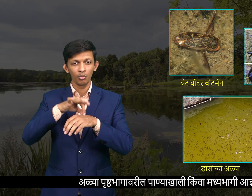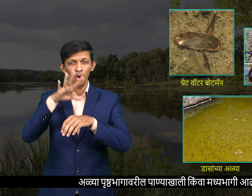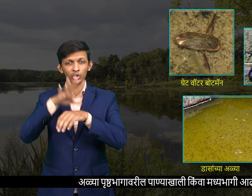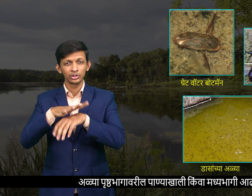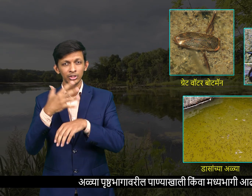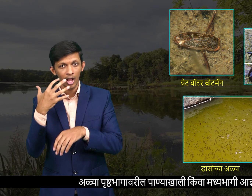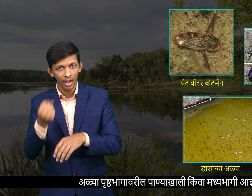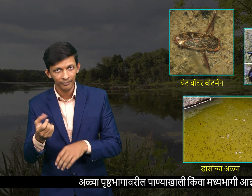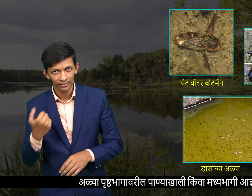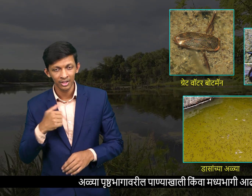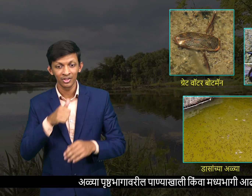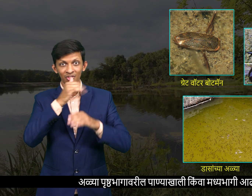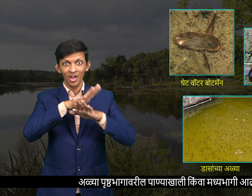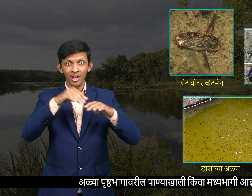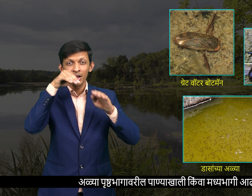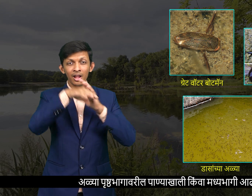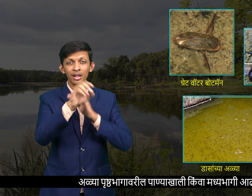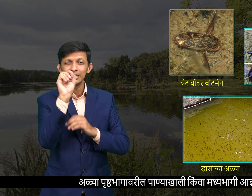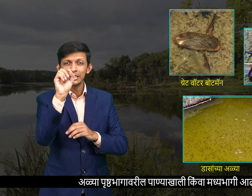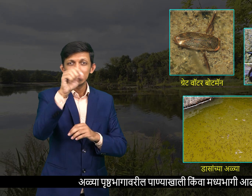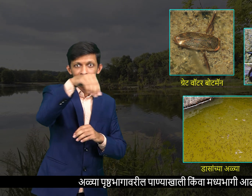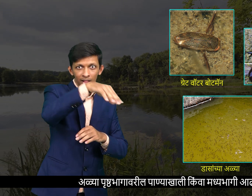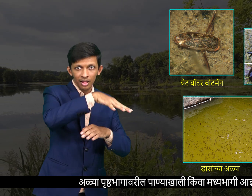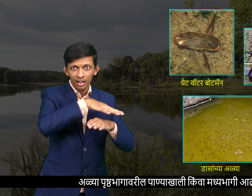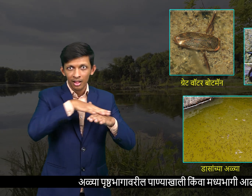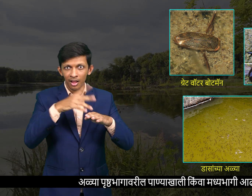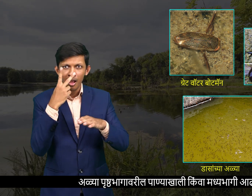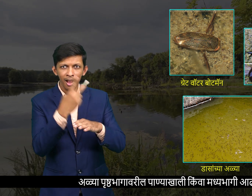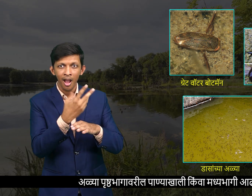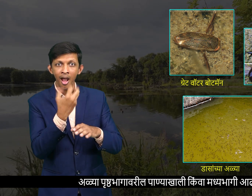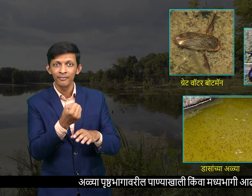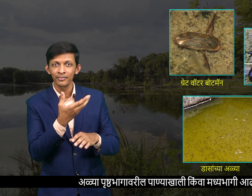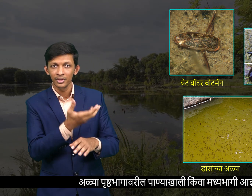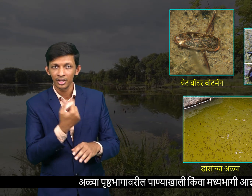पृष्ठभागावरील पाण्याखाली किंवा मध्यभागी आढळतात.